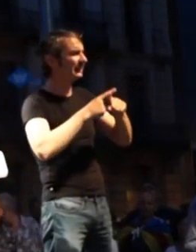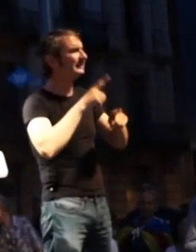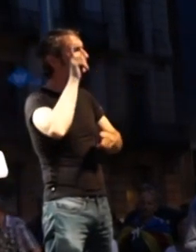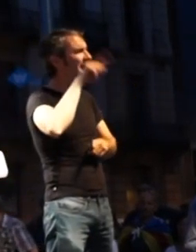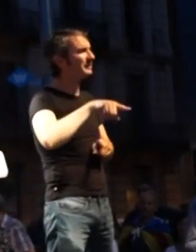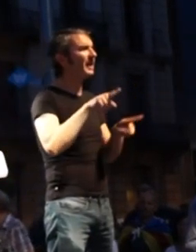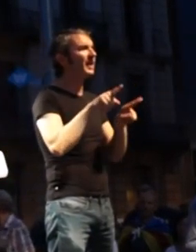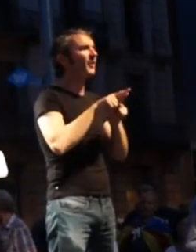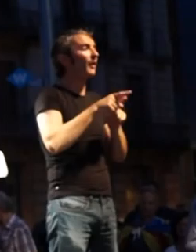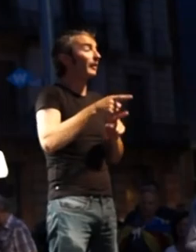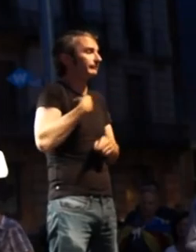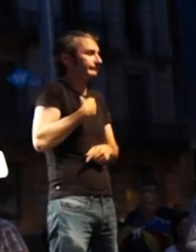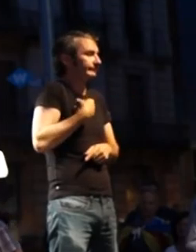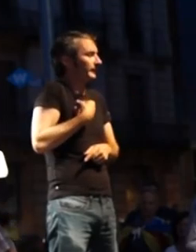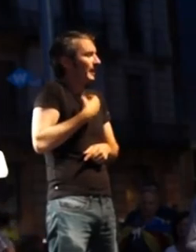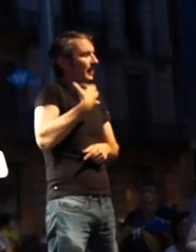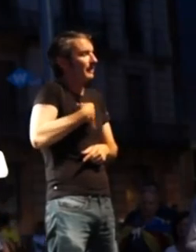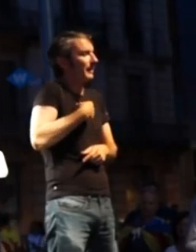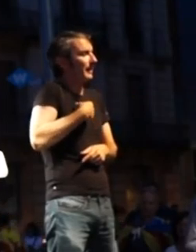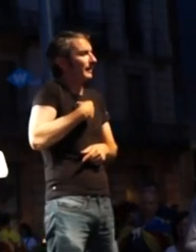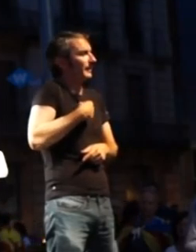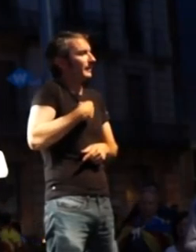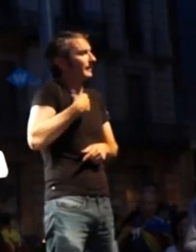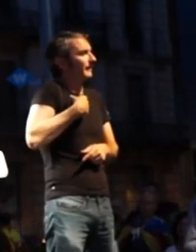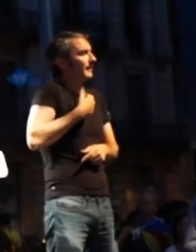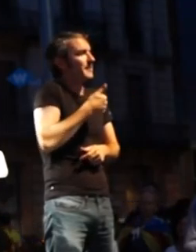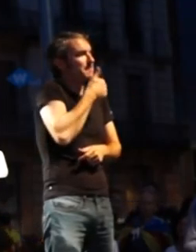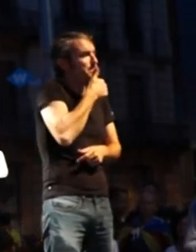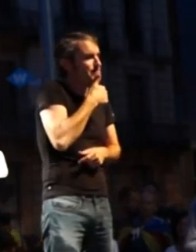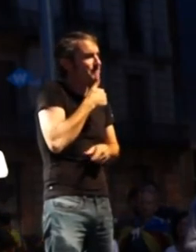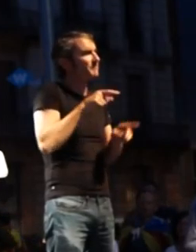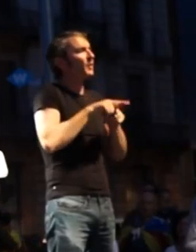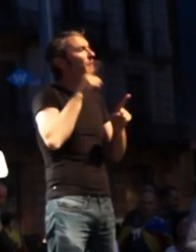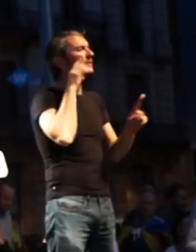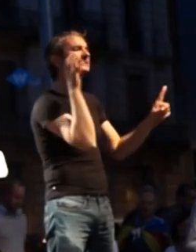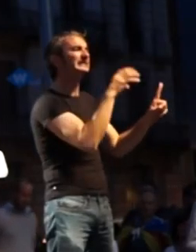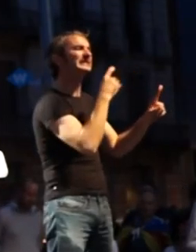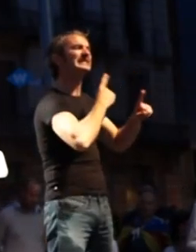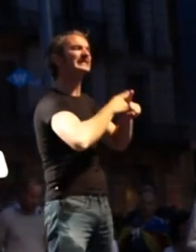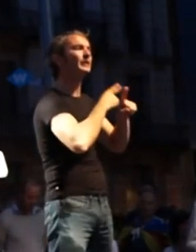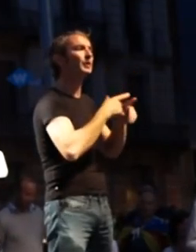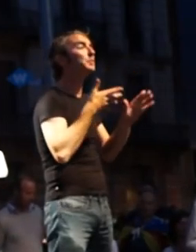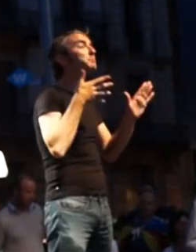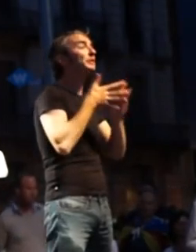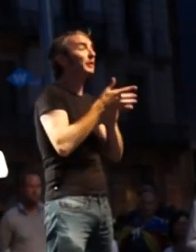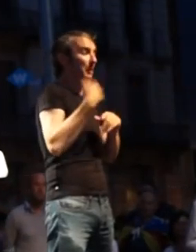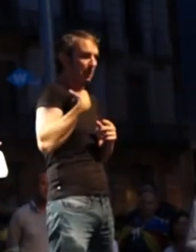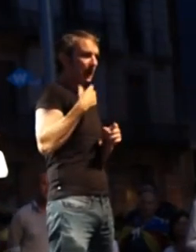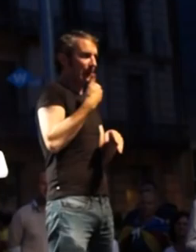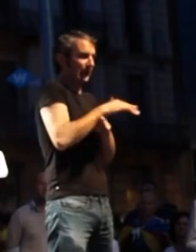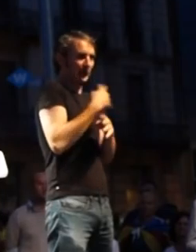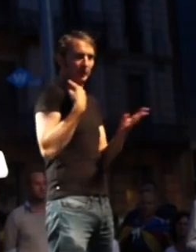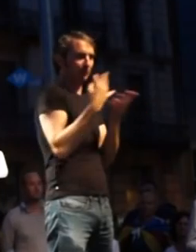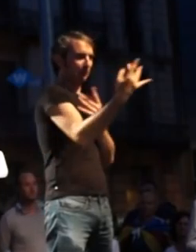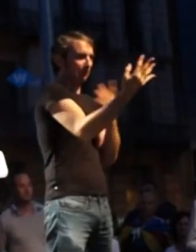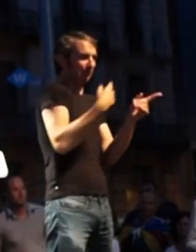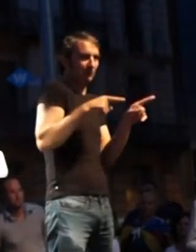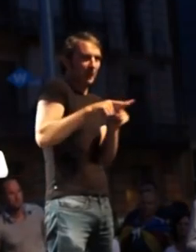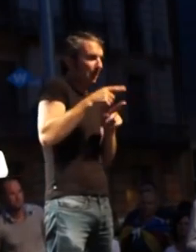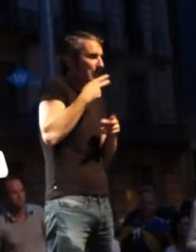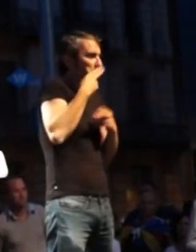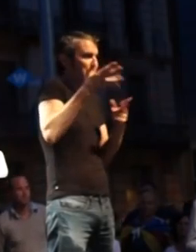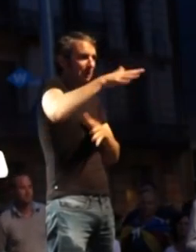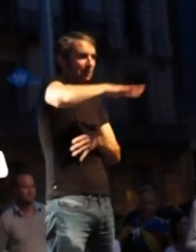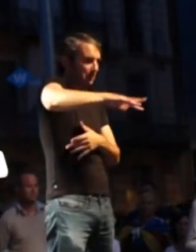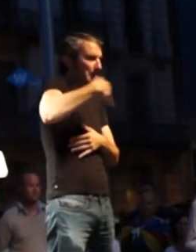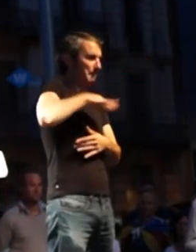ens hem d'empassar, ens agradi o no, al carrer, com també l'assetjament sexual que patim només per transitar i intentar reapropiar-nos de l'espai públic,